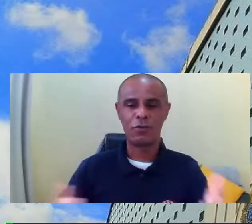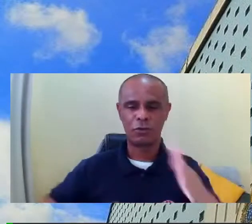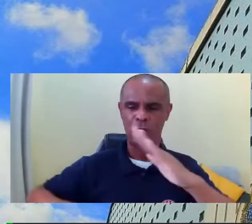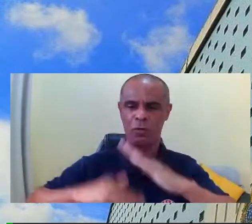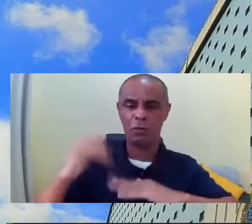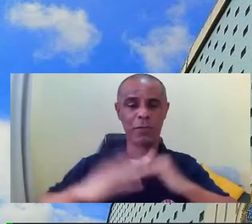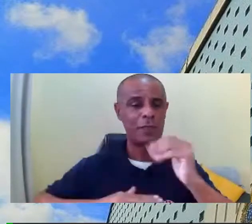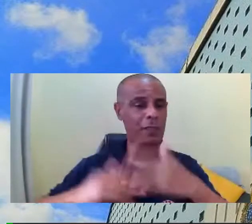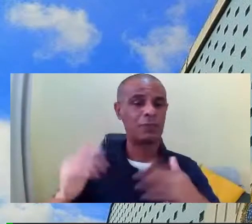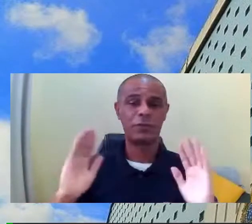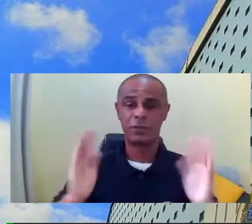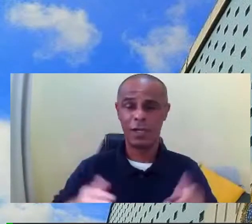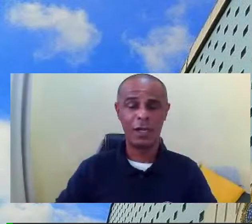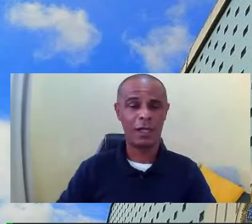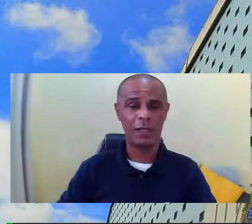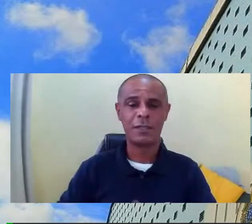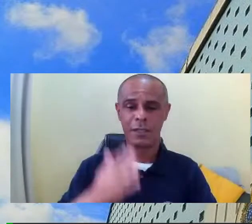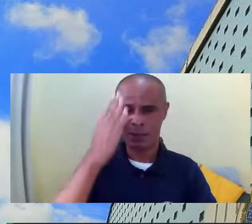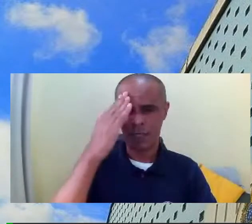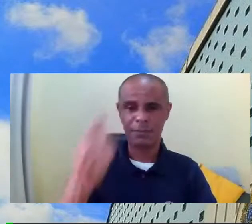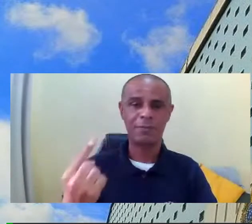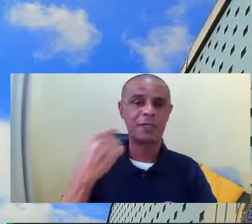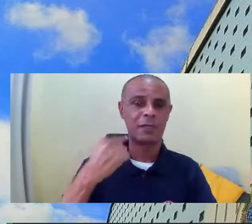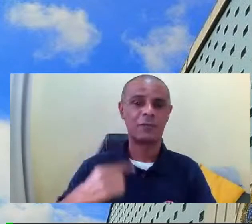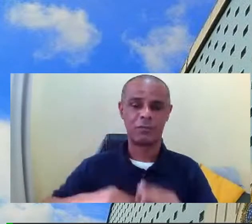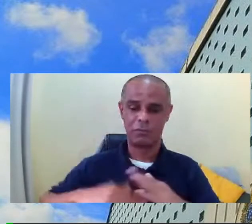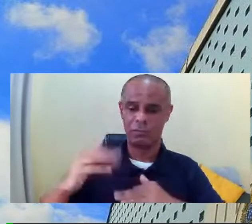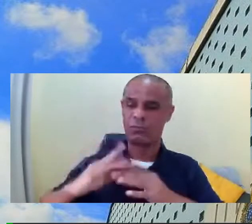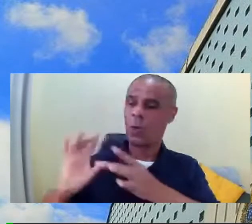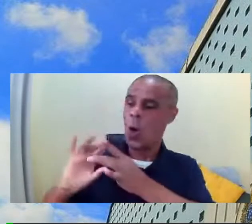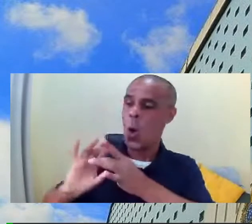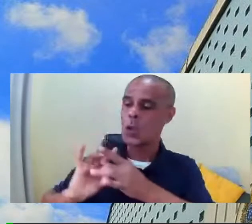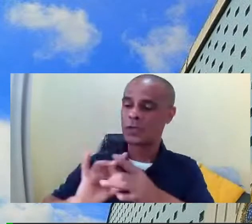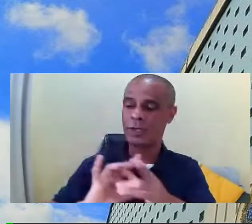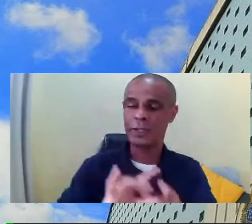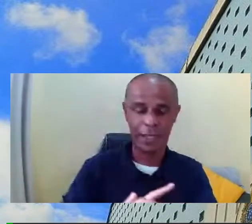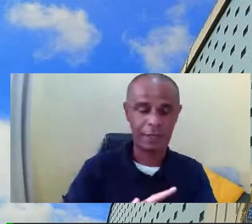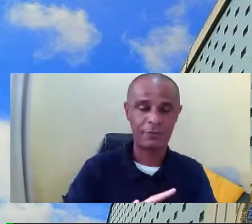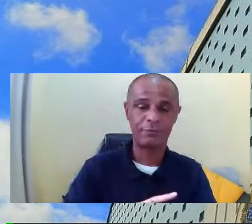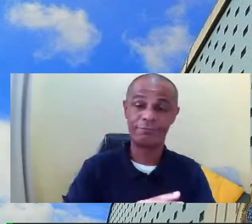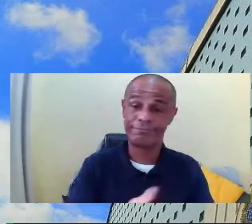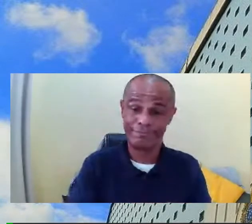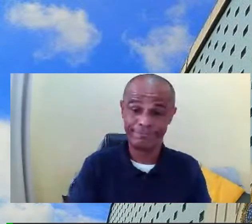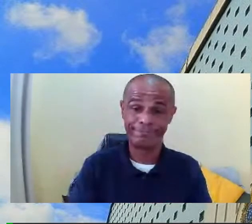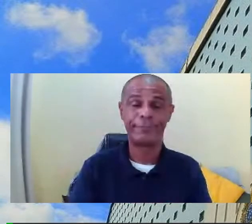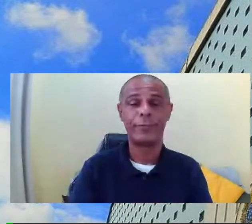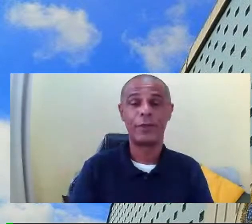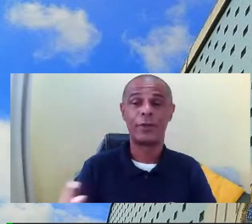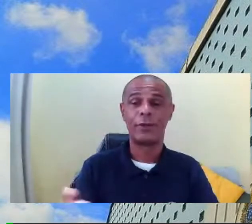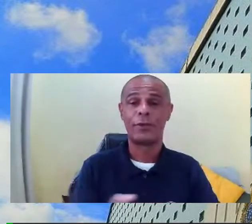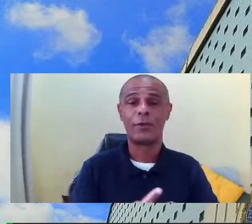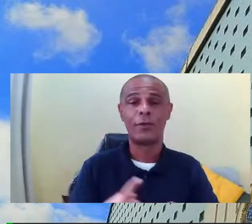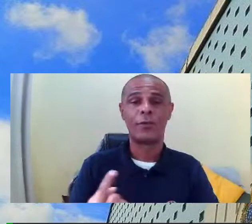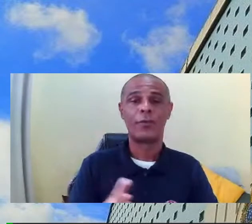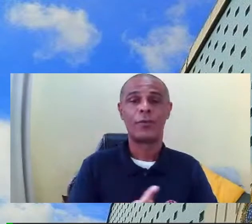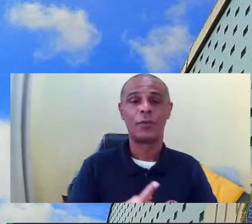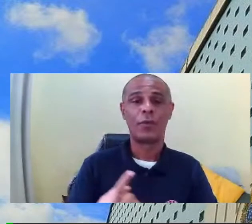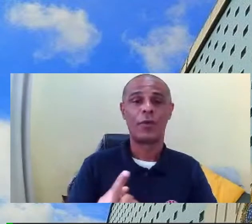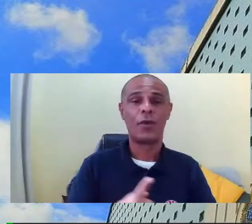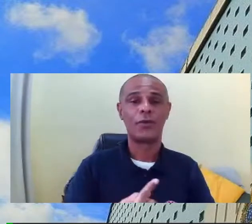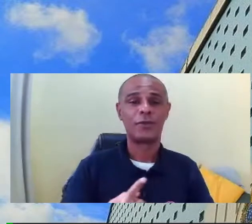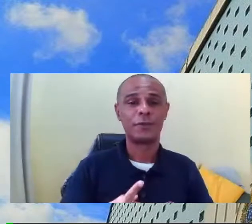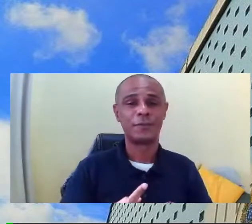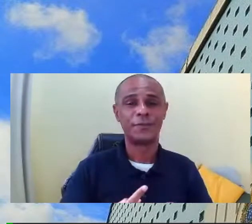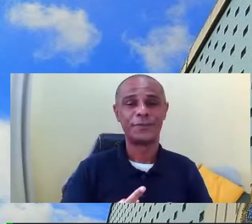sua formação. Bom, também eles se apropriaram de muitos termos nossos, eu digo,